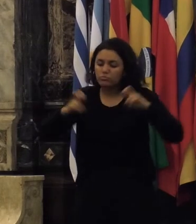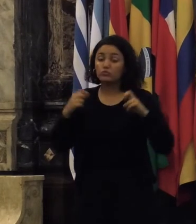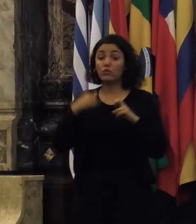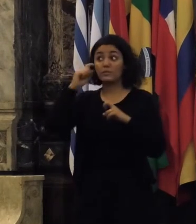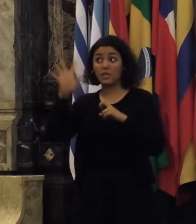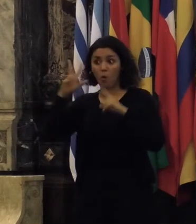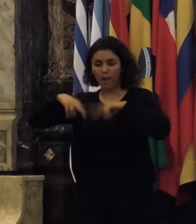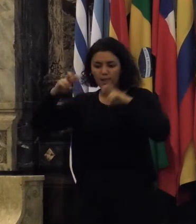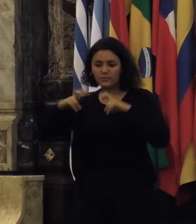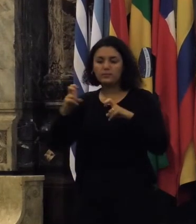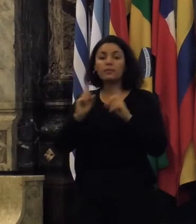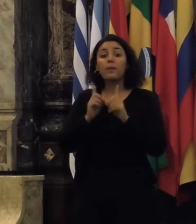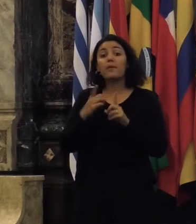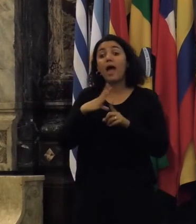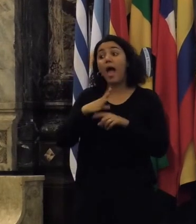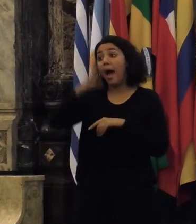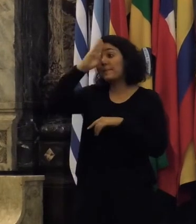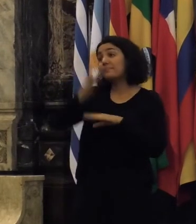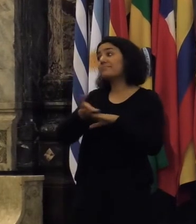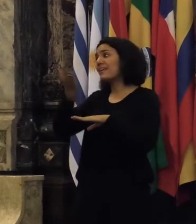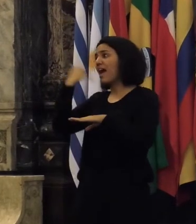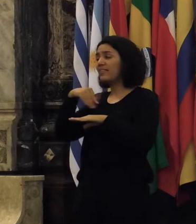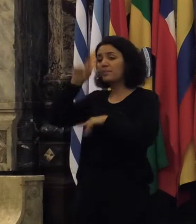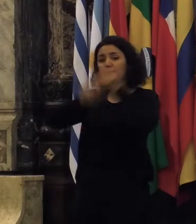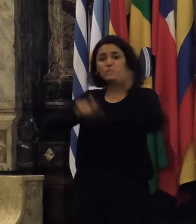que tiene como maestros a quienes no se negaron